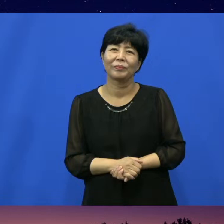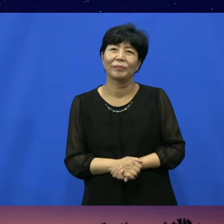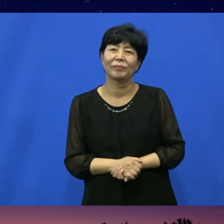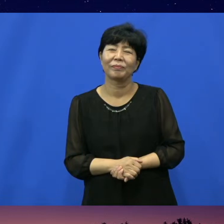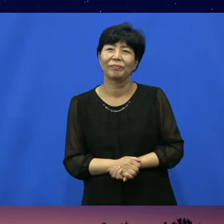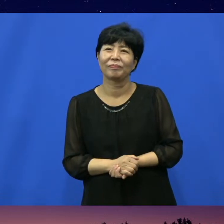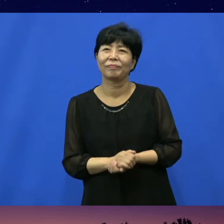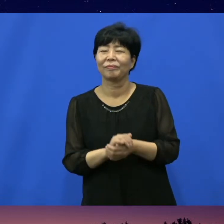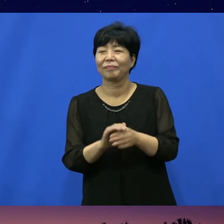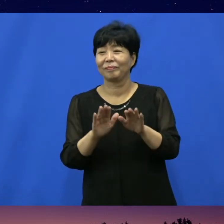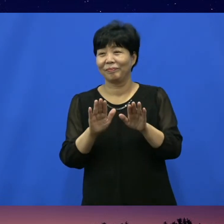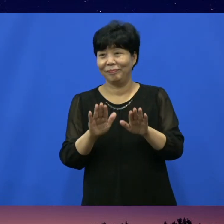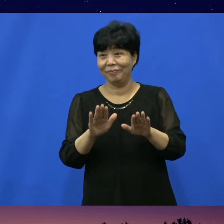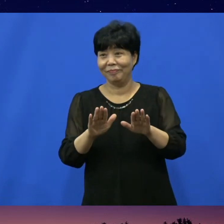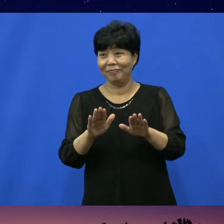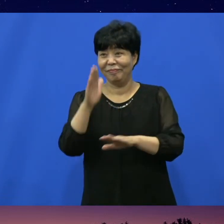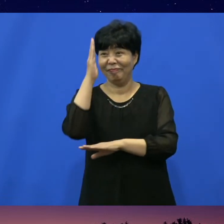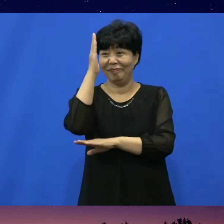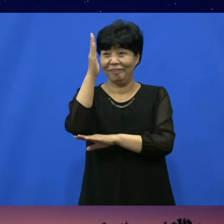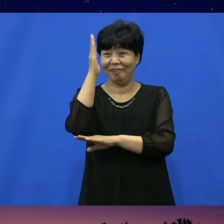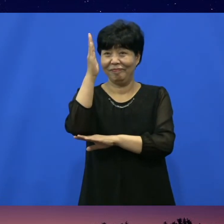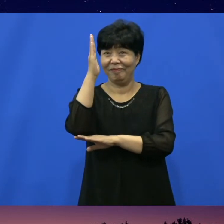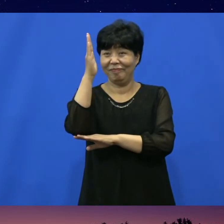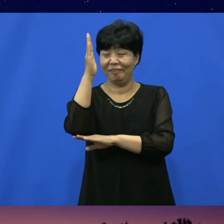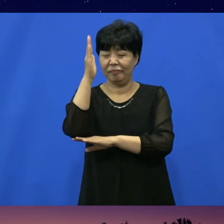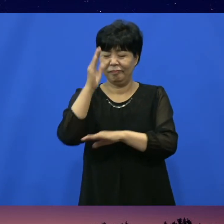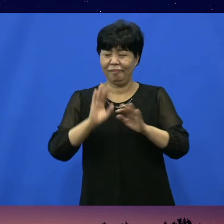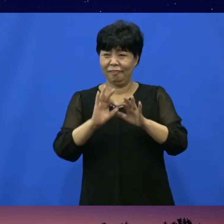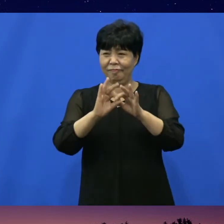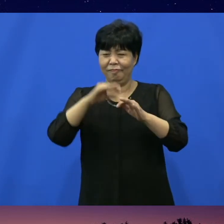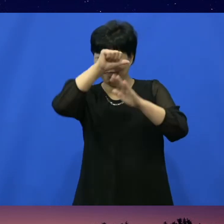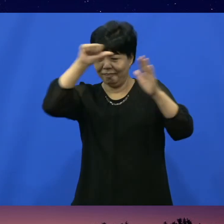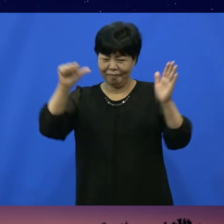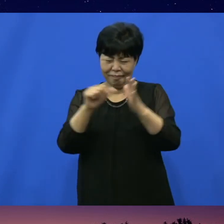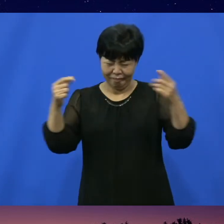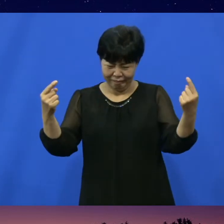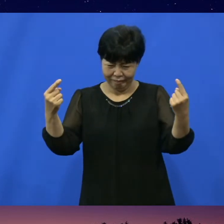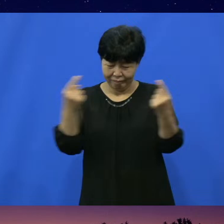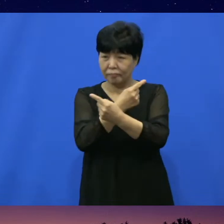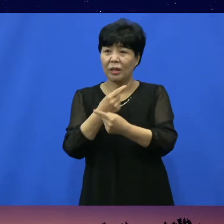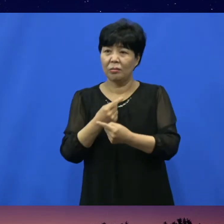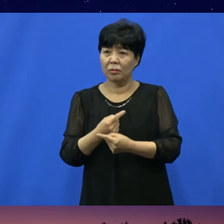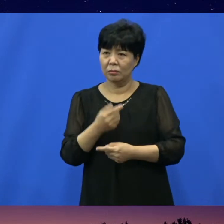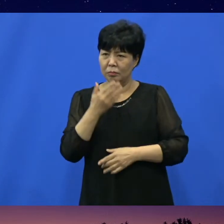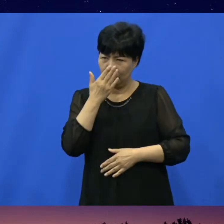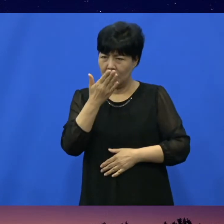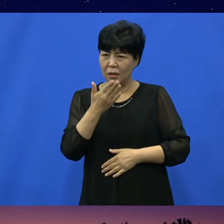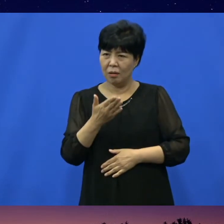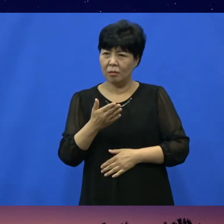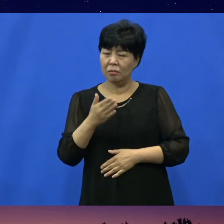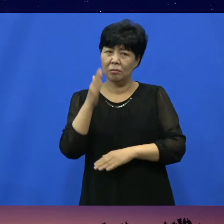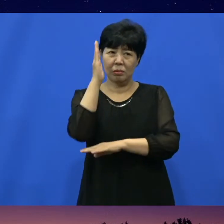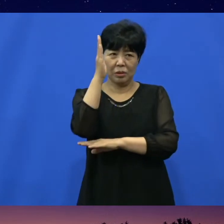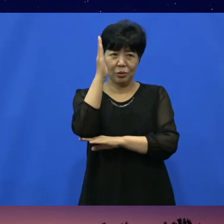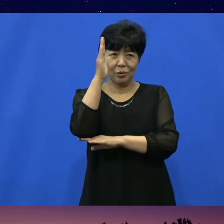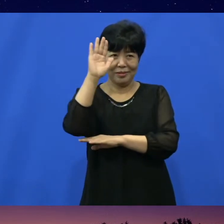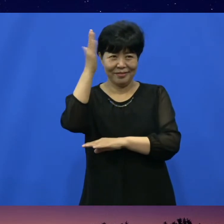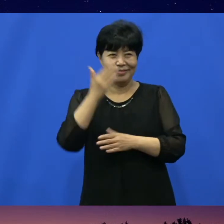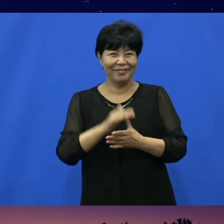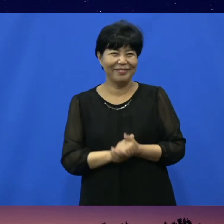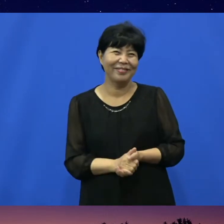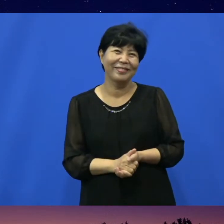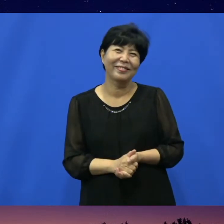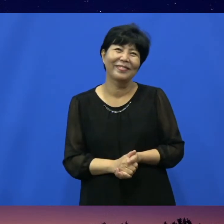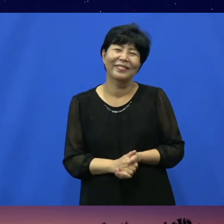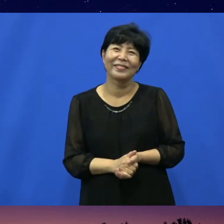자, 오늘 설교는 어떤 사람을 인생을 바꿀 수 있는 엄청난 설교가 될 수도 있어요. 성령의 역사하셔서 깨닫게 하시는.